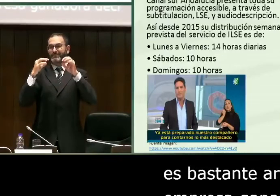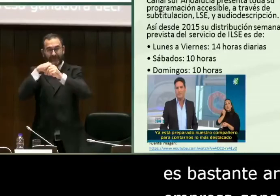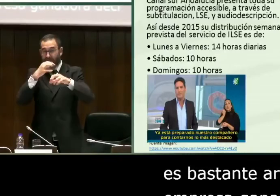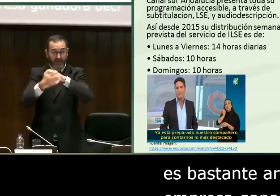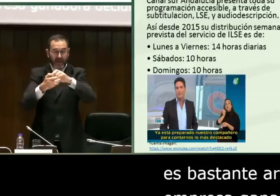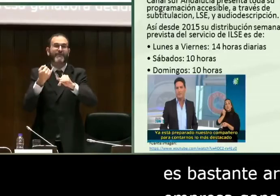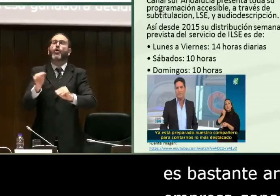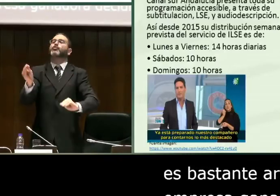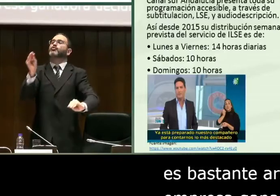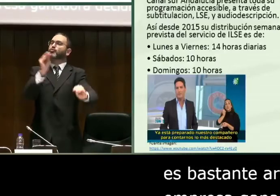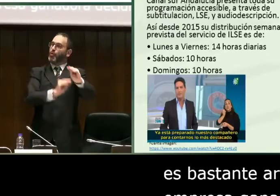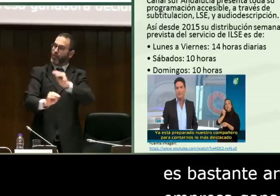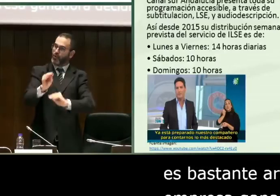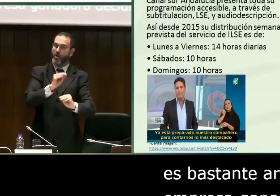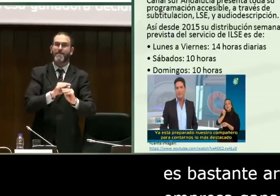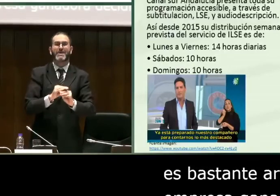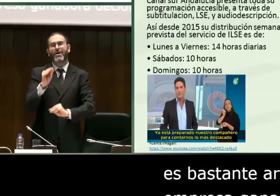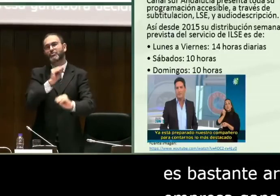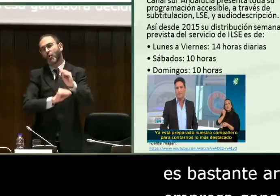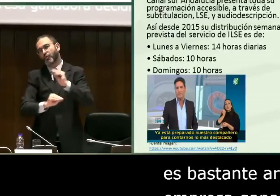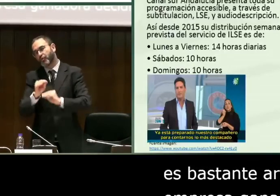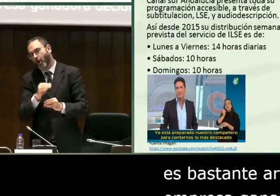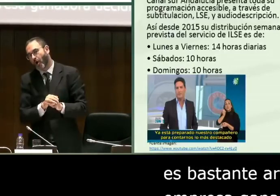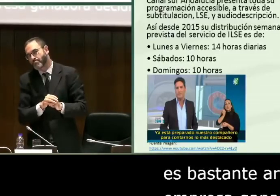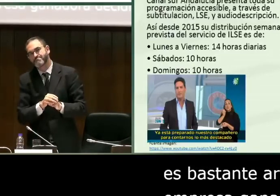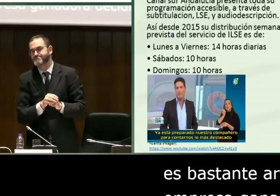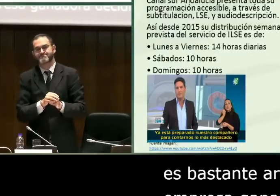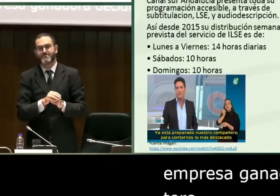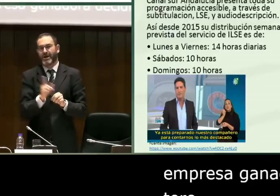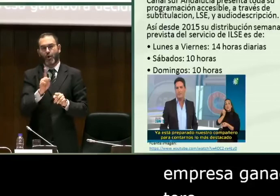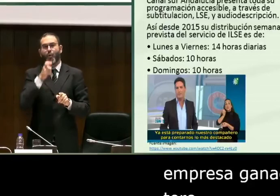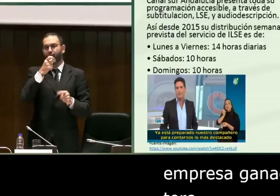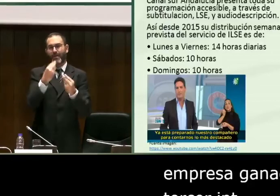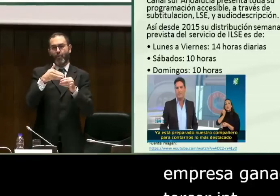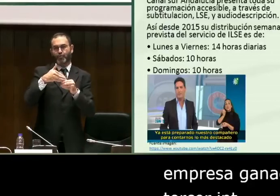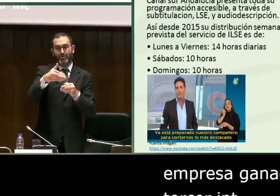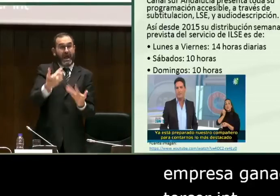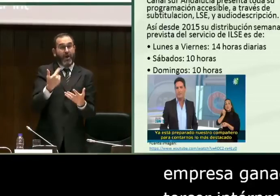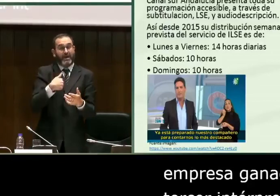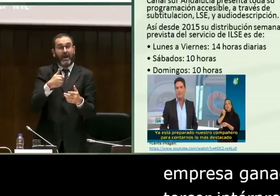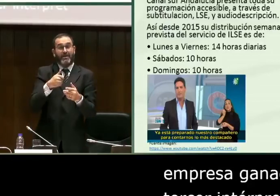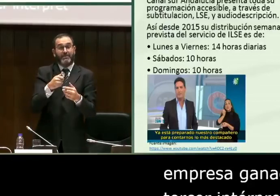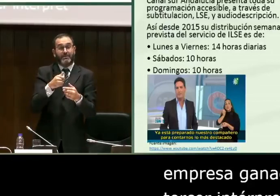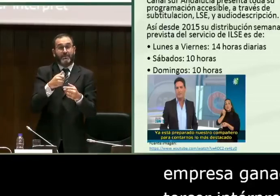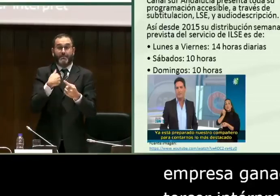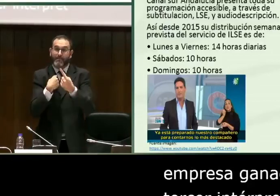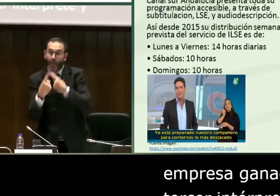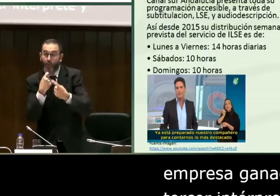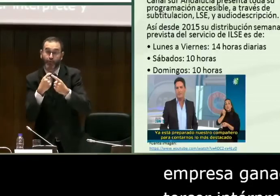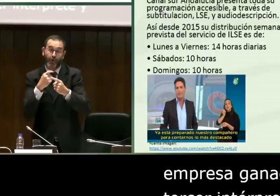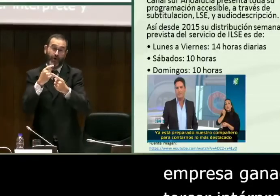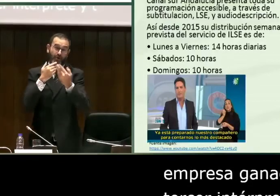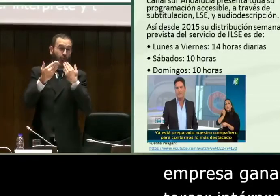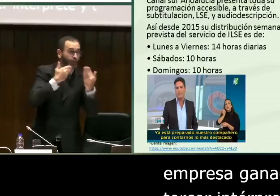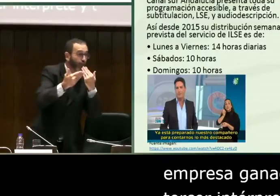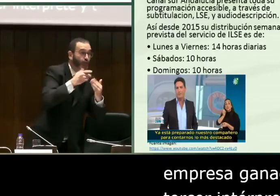y de la inclusión de altos cargos en este tema, logramos solucionarlo, aunque tampoco estamos demasiado satisfechos